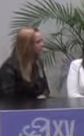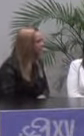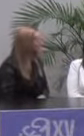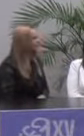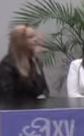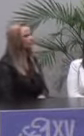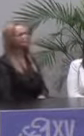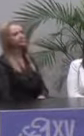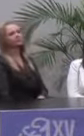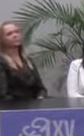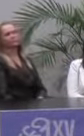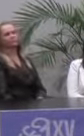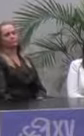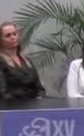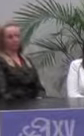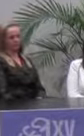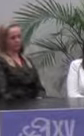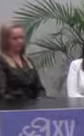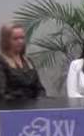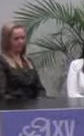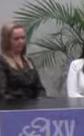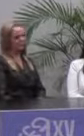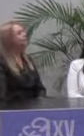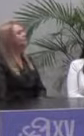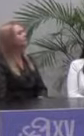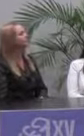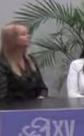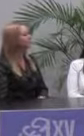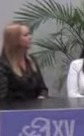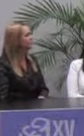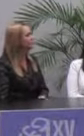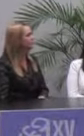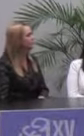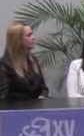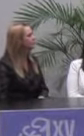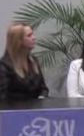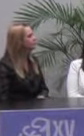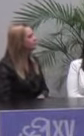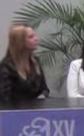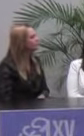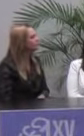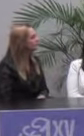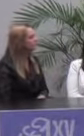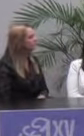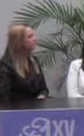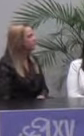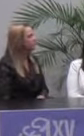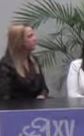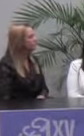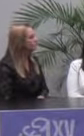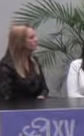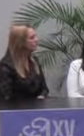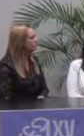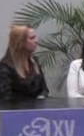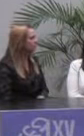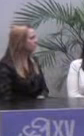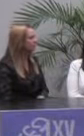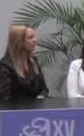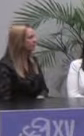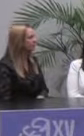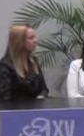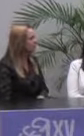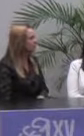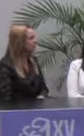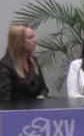de Justiça, onde o processo é muito mais rápido do que contratando um advogado. Porque às vezes a família faz um esforço brutal para contratar